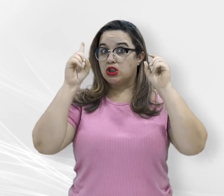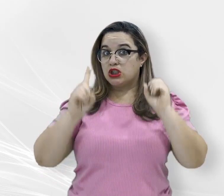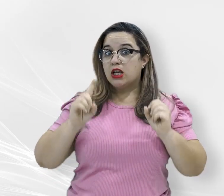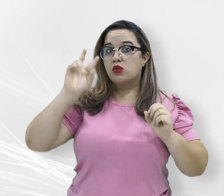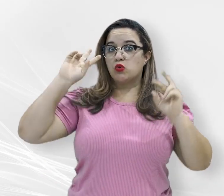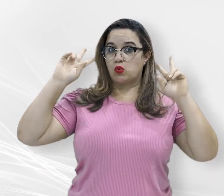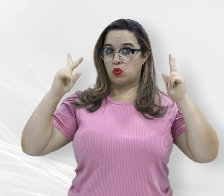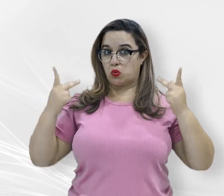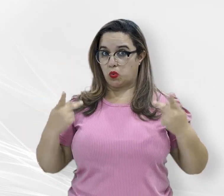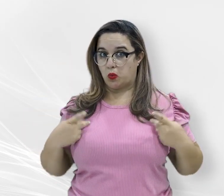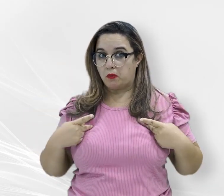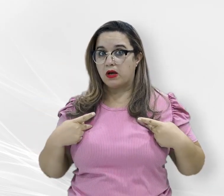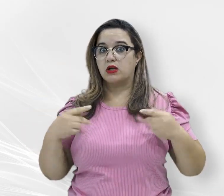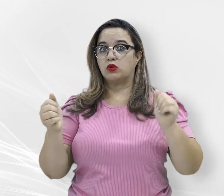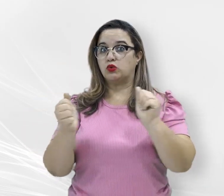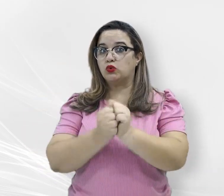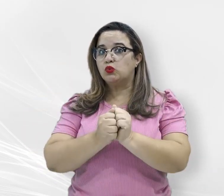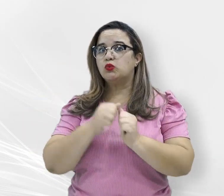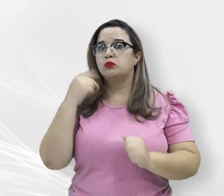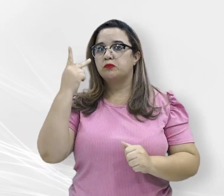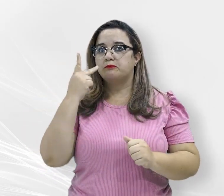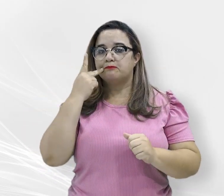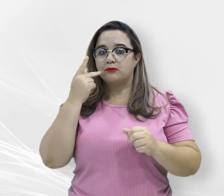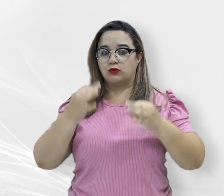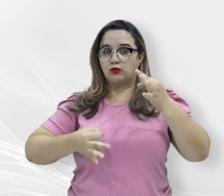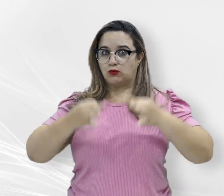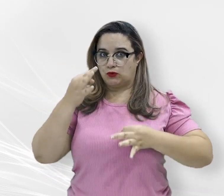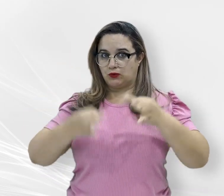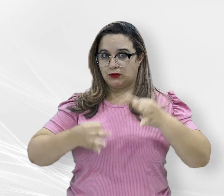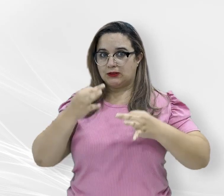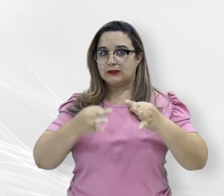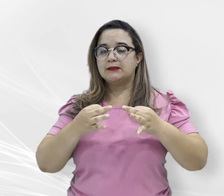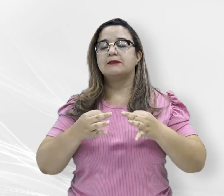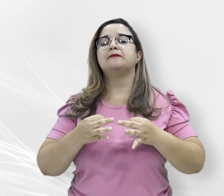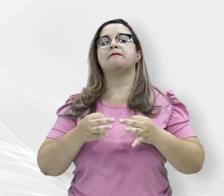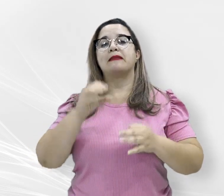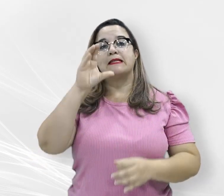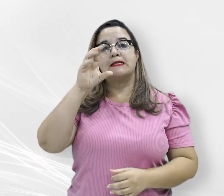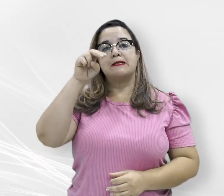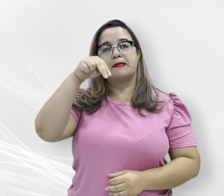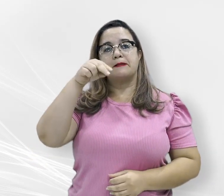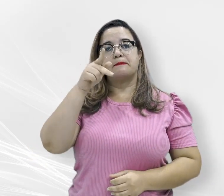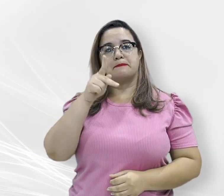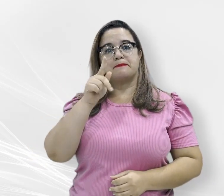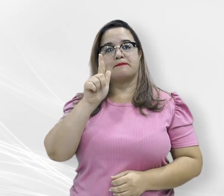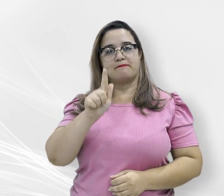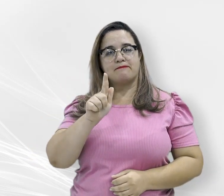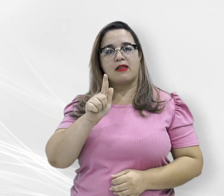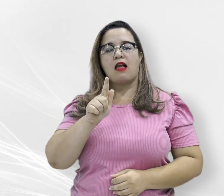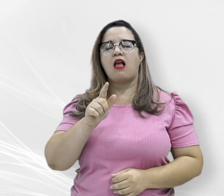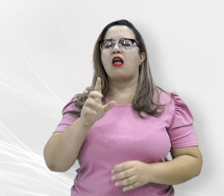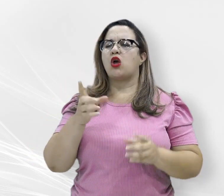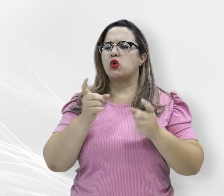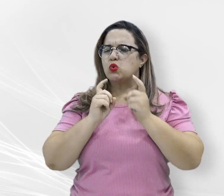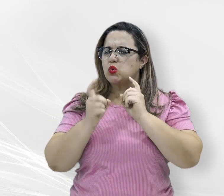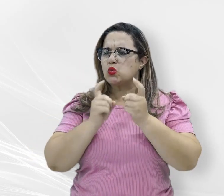de Procuradores Gerais do Ministério Público dos Estados e da União, CNPq, considerando o debate em curso sobre a